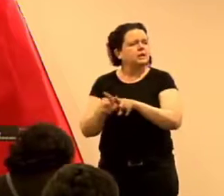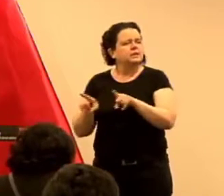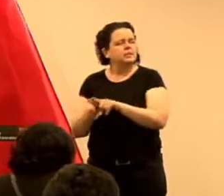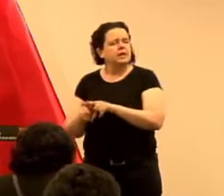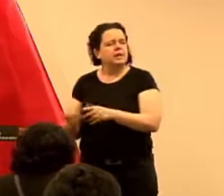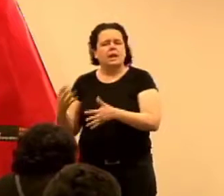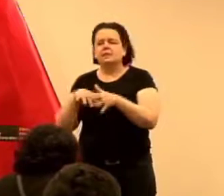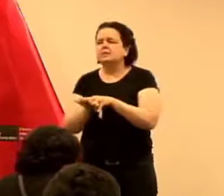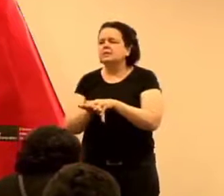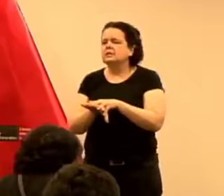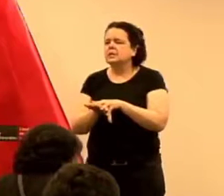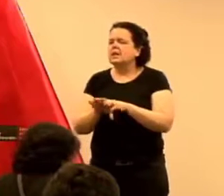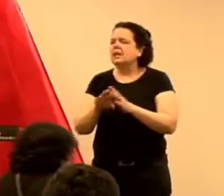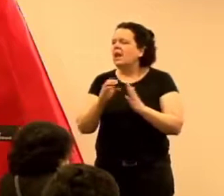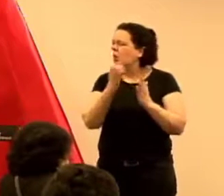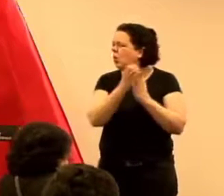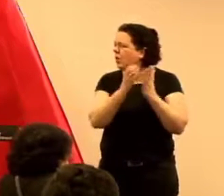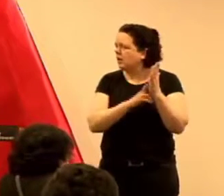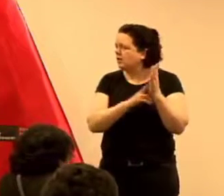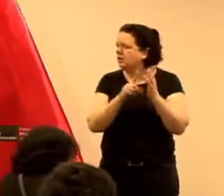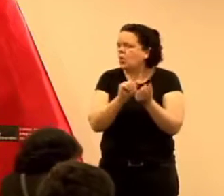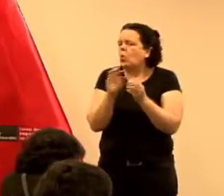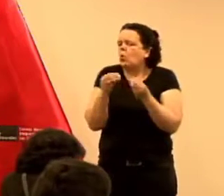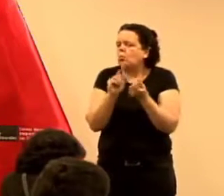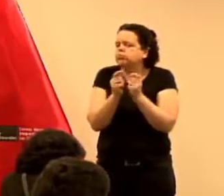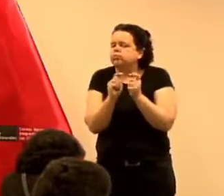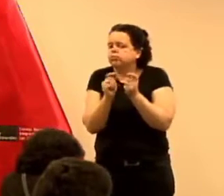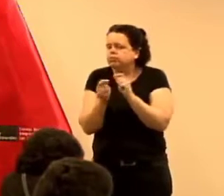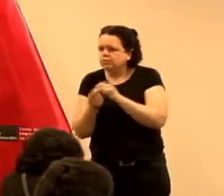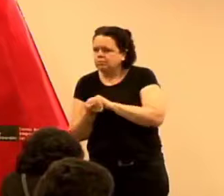también la accesibilidad del currículum y la adaptabilidad del mismo.